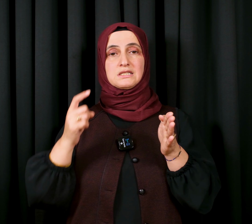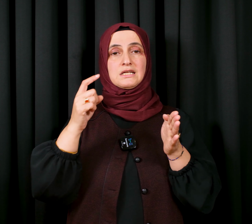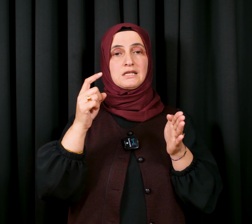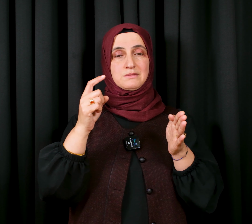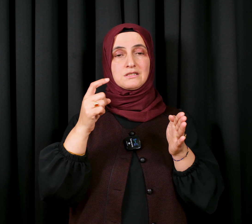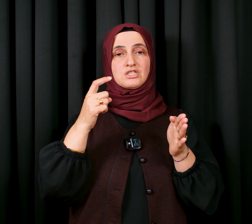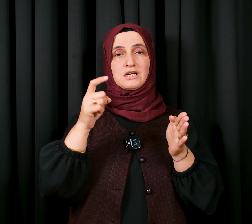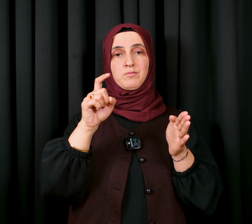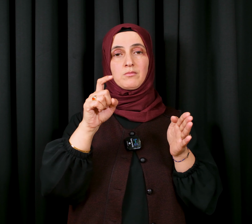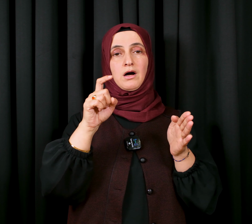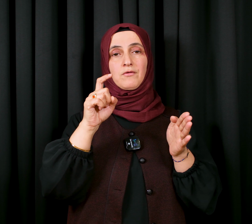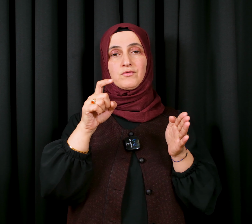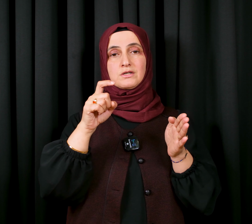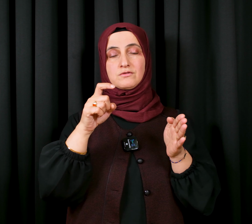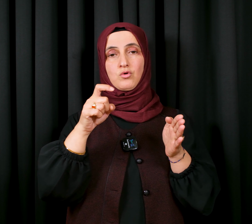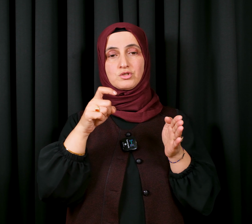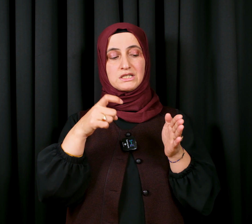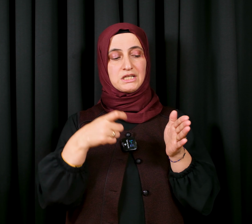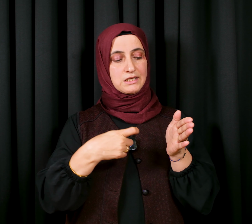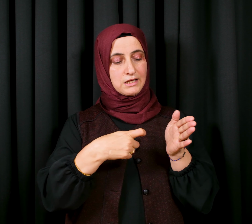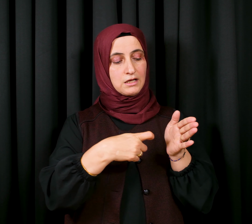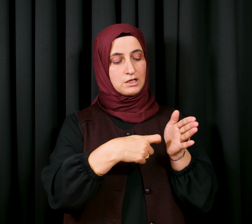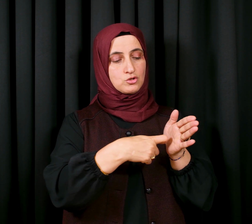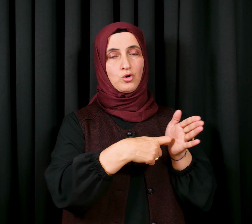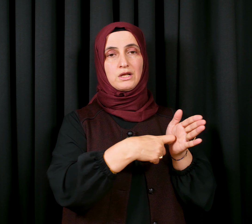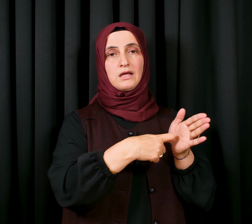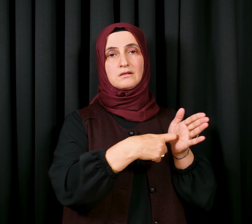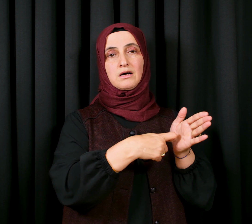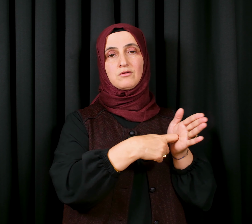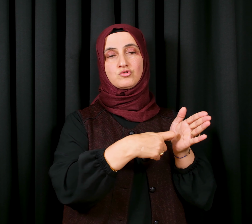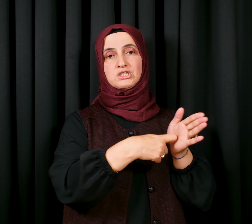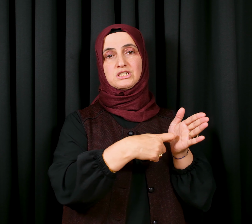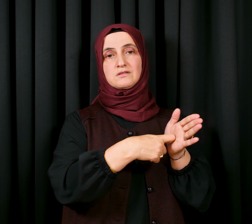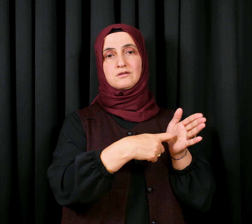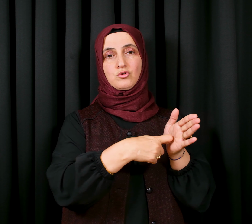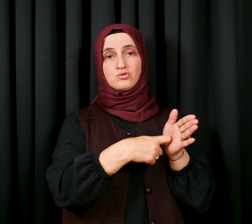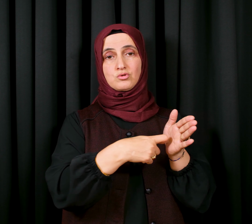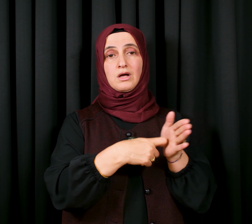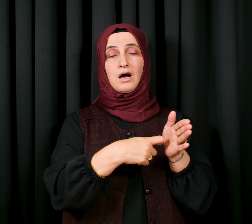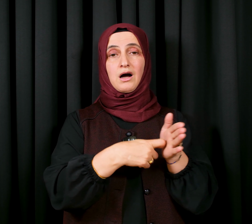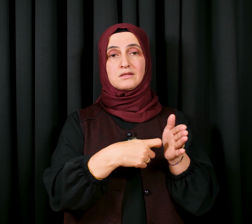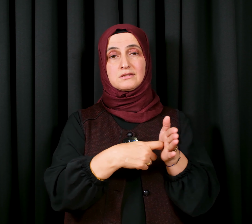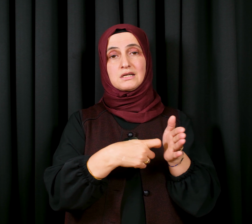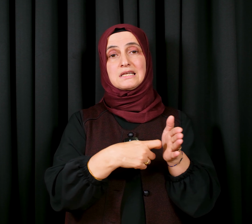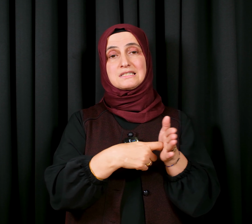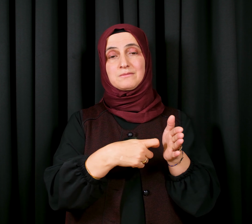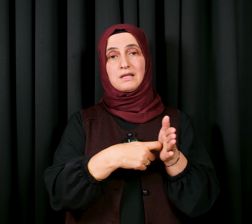diğer elimizin işaret parmağı hafif kıvrık olacak şekilde şöyle avuç içine tıklıyoruz. Ad, isim de